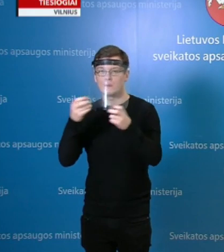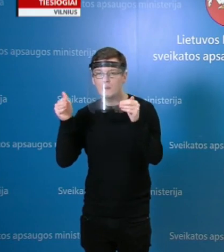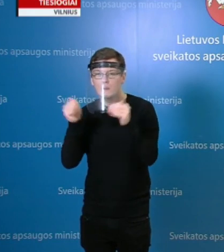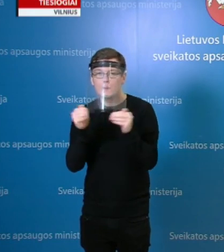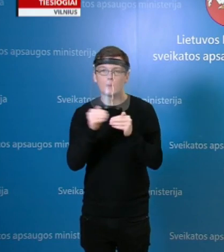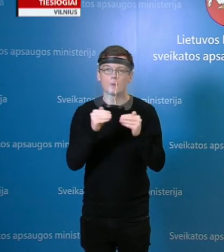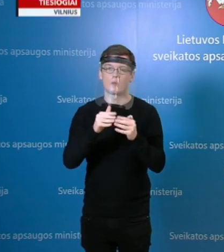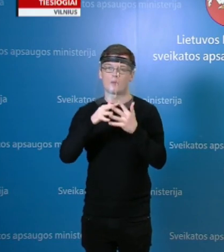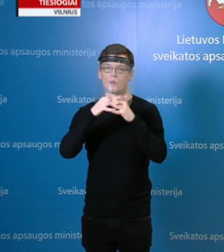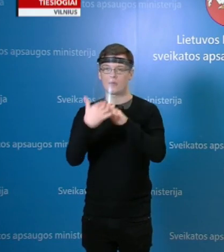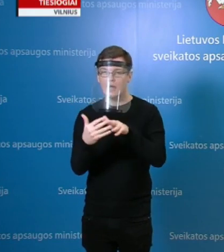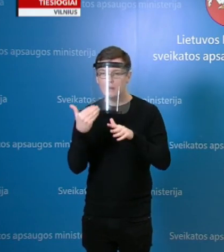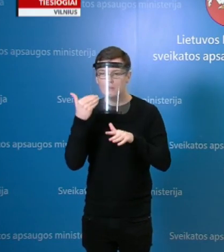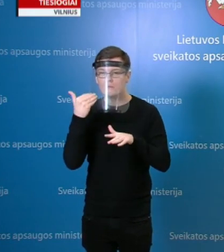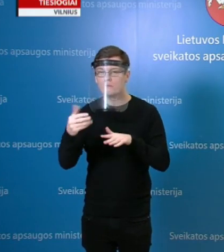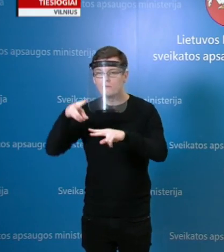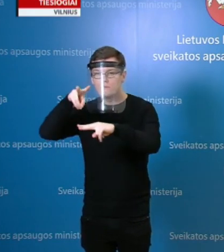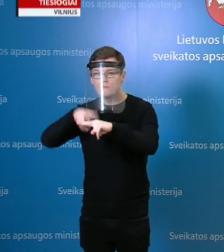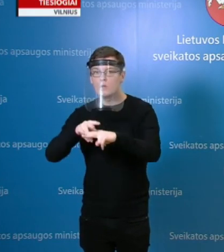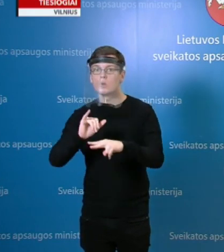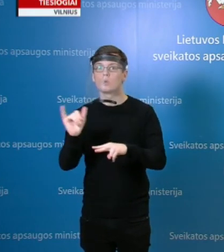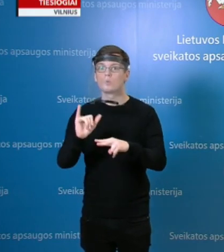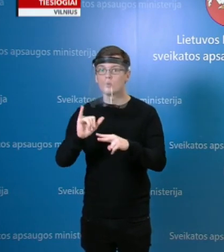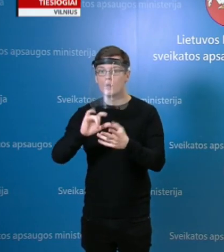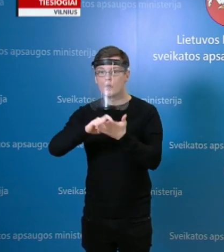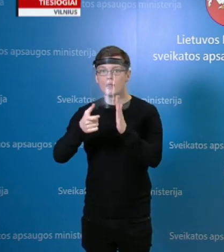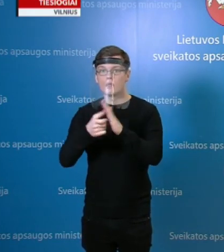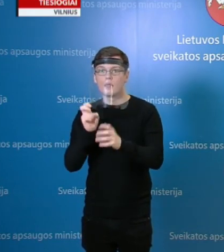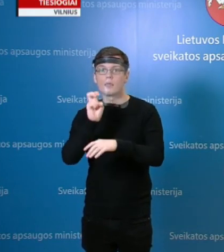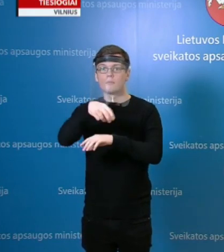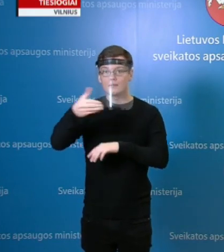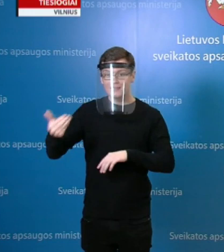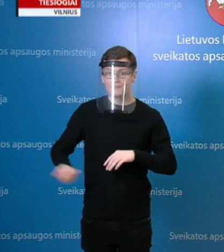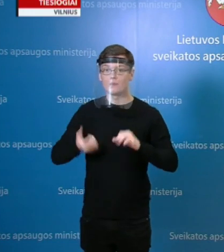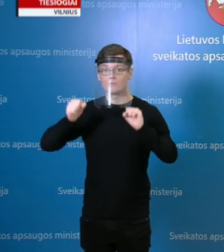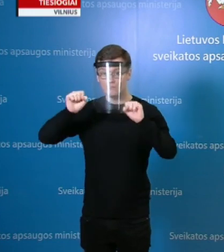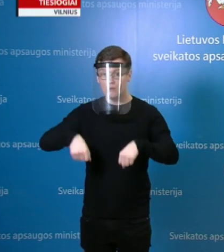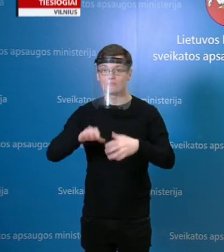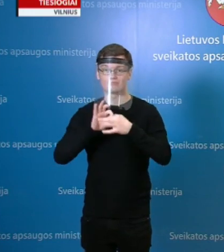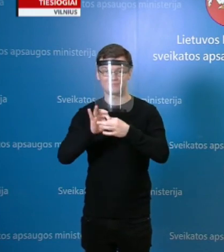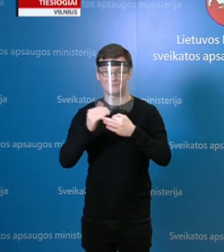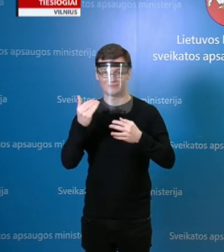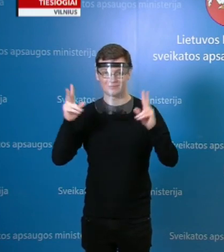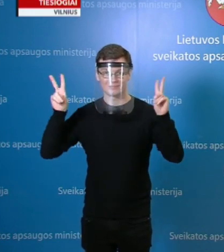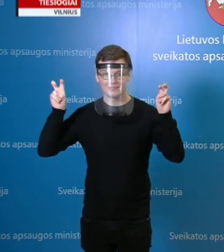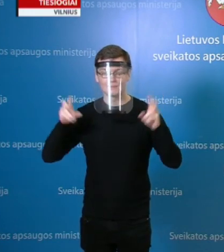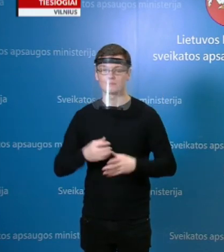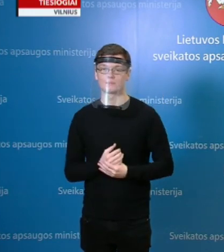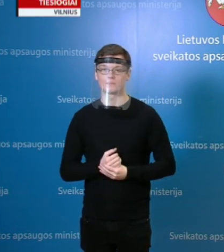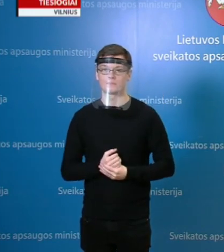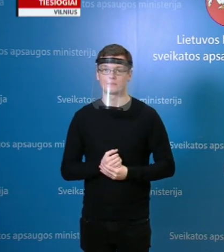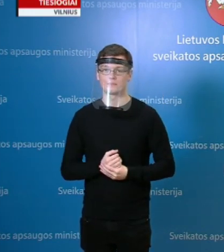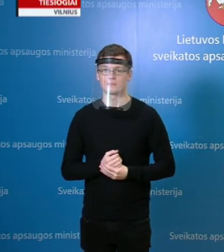kitų apgyvendinimo paslaugų teikėjams, kurios vėlgi yra susijusios